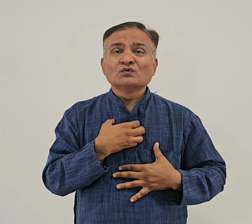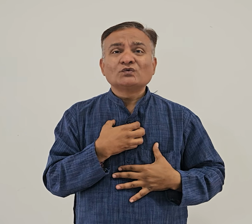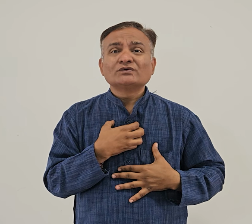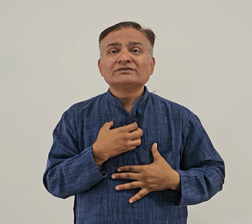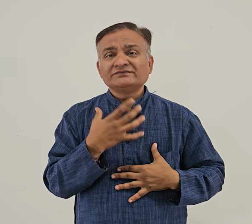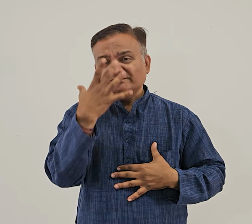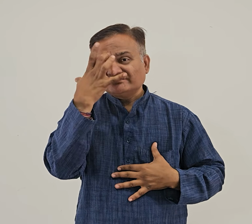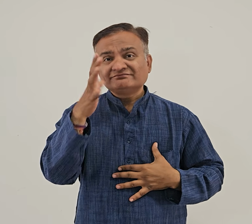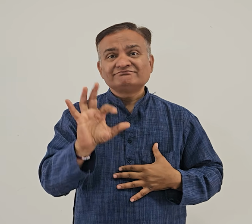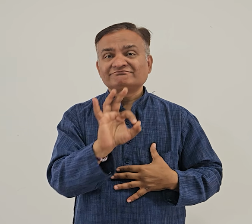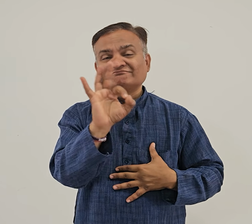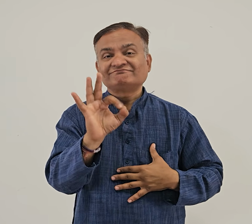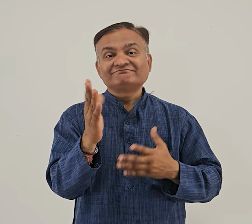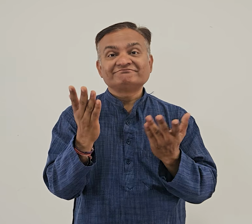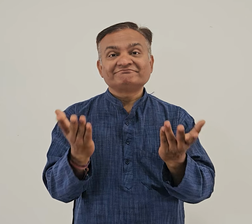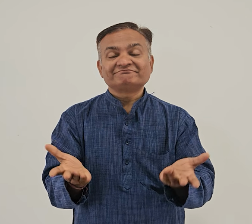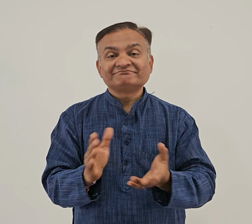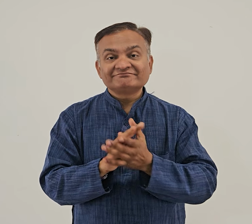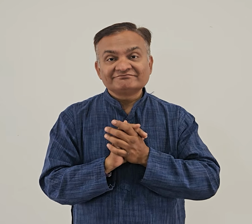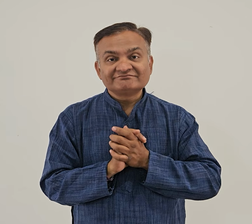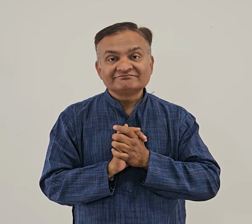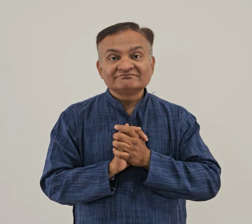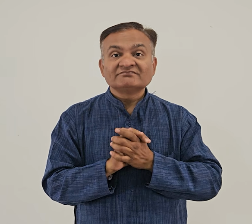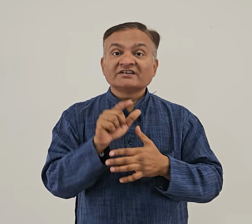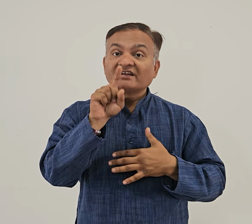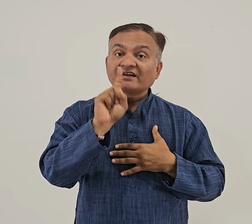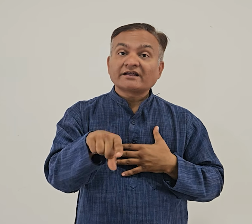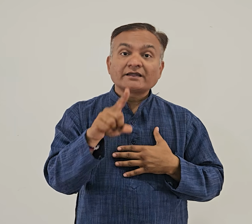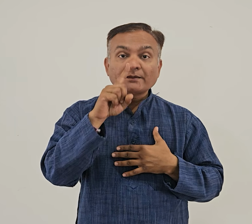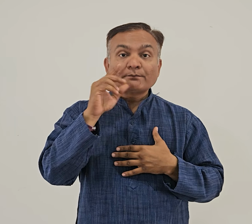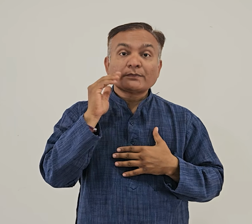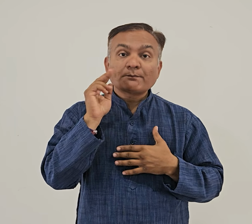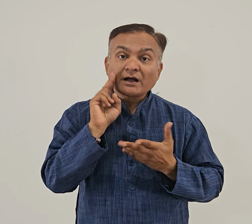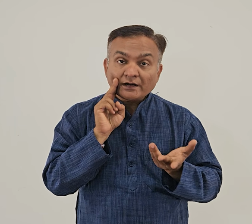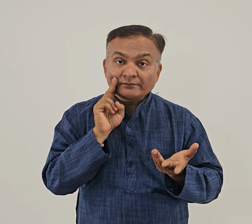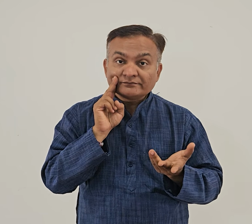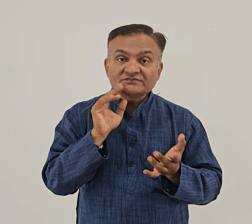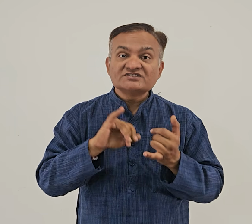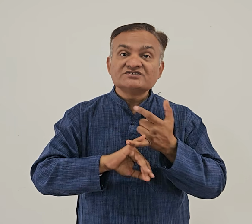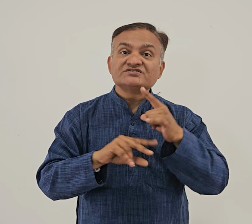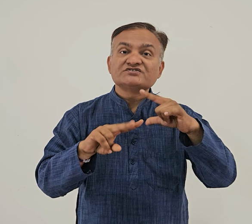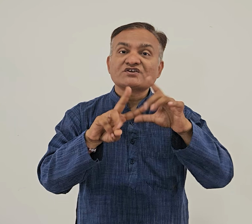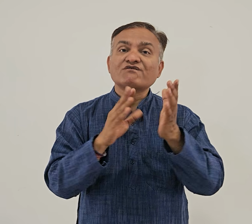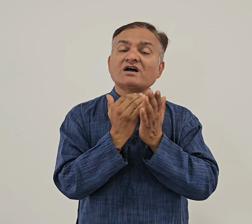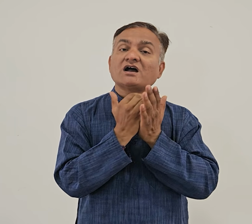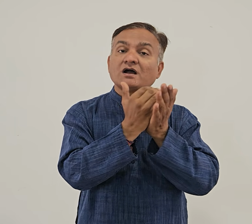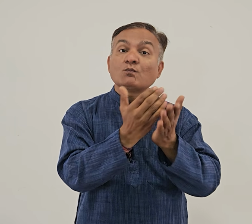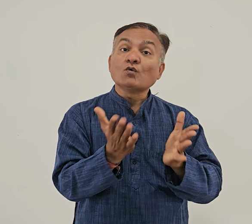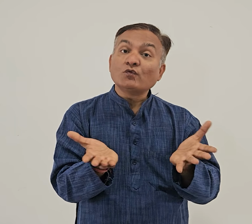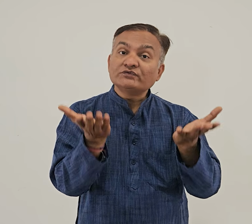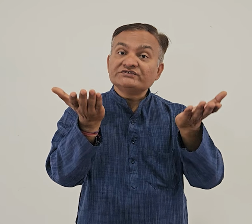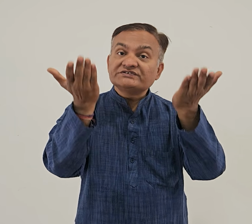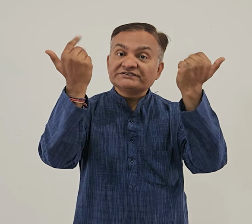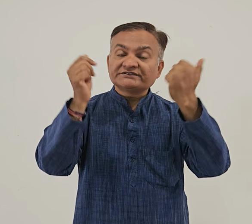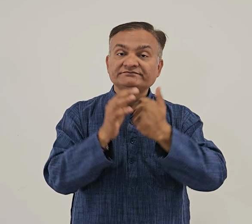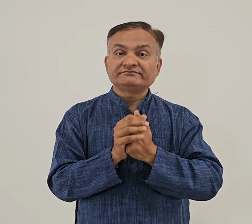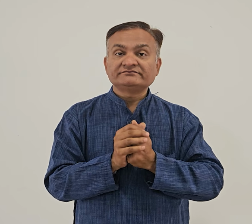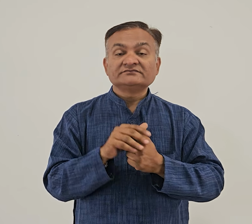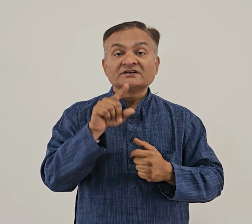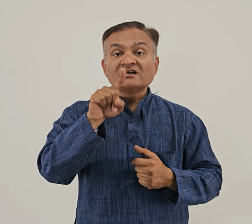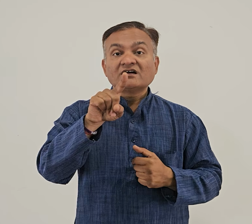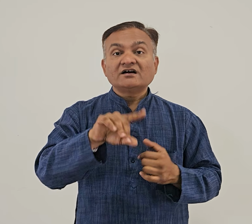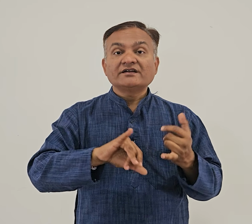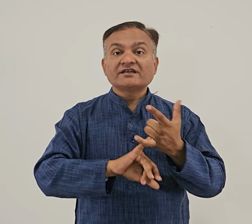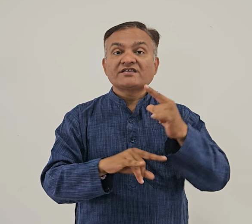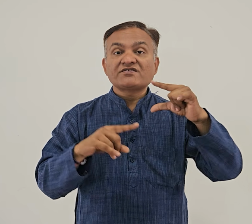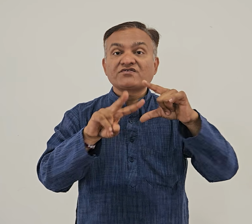એકબીજાથી. એટલે આ મા બાપની સેવા ખૂબ જ ઊંચી છે. શું અને એ સેવા કરવાથી આપણું શરીર